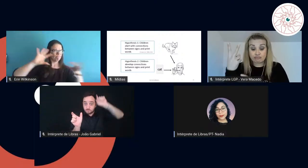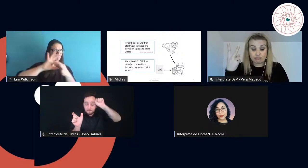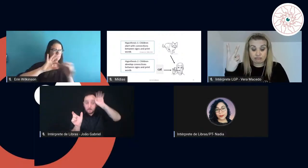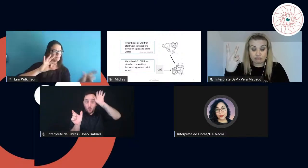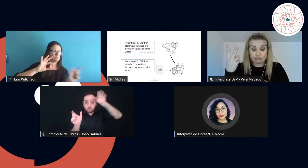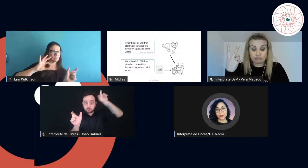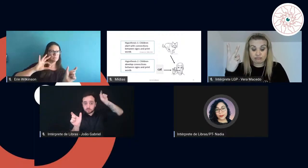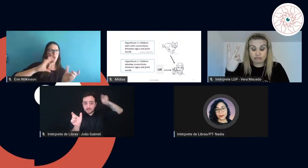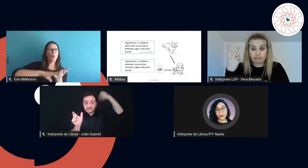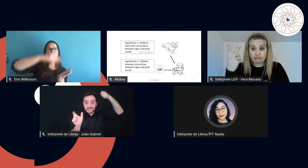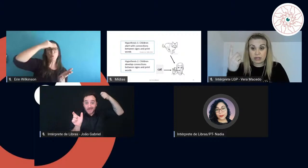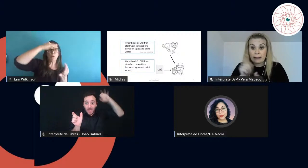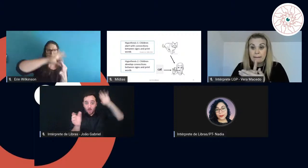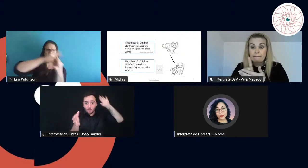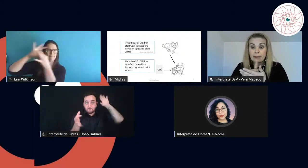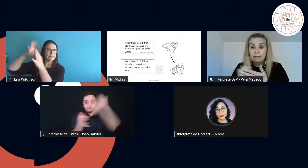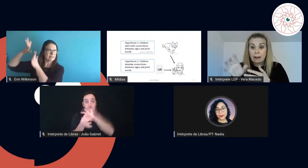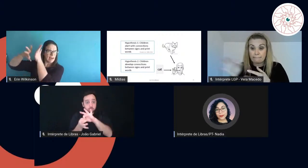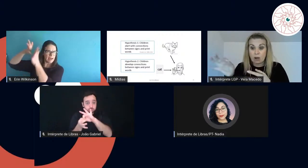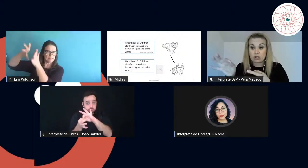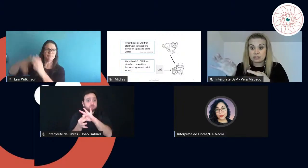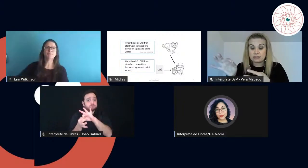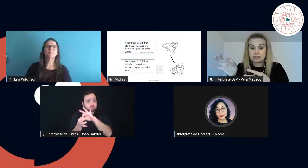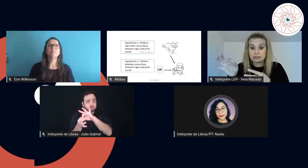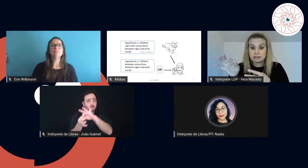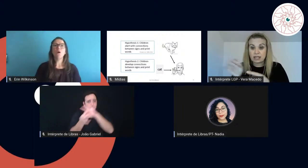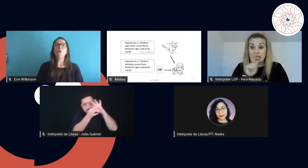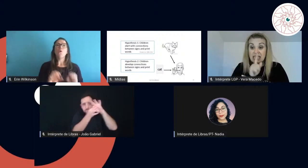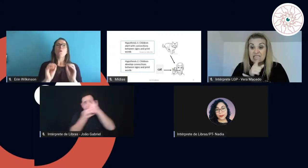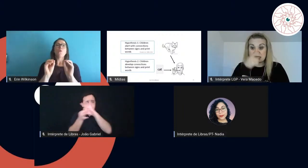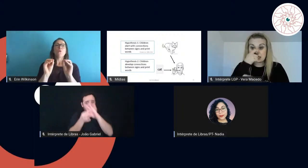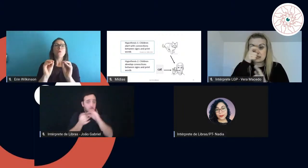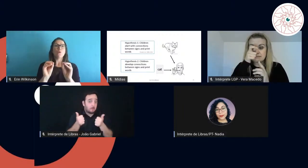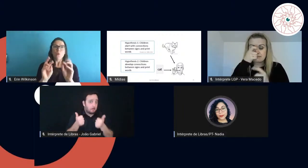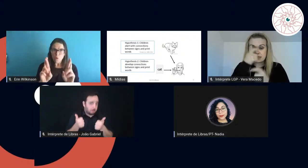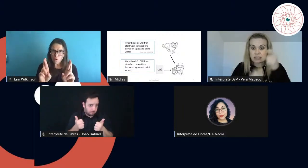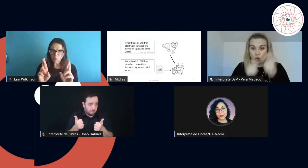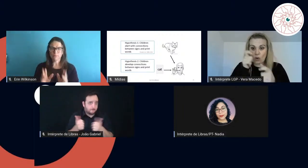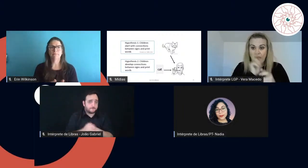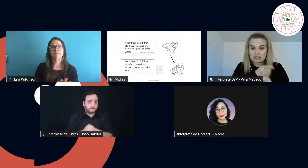hipóteses. A primeira hipótese é de que esses sujeitos